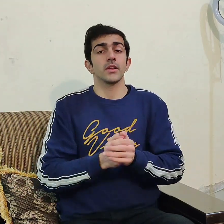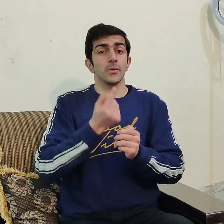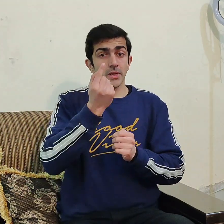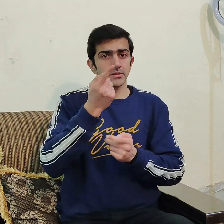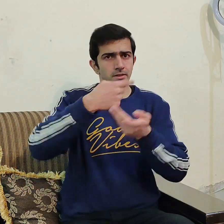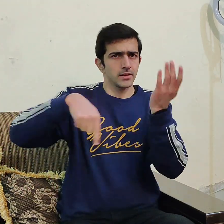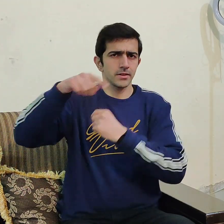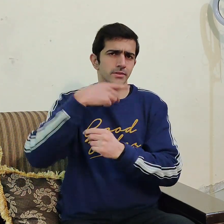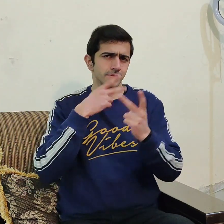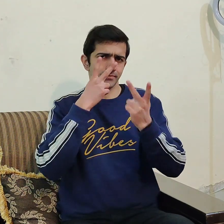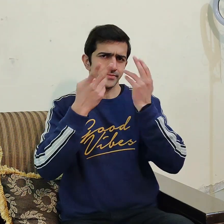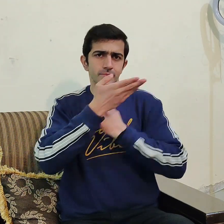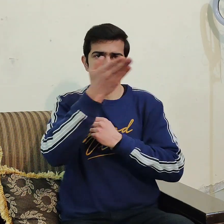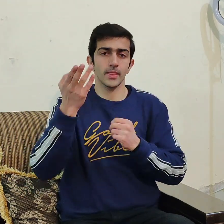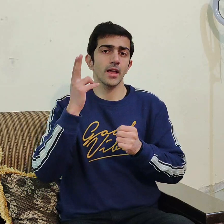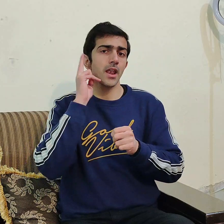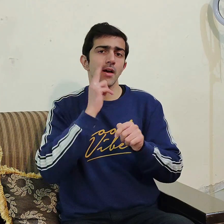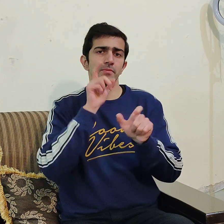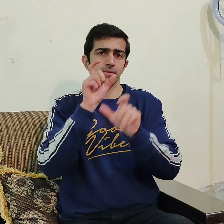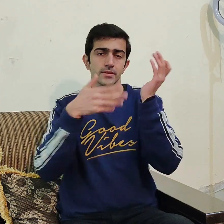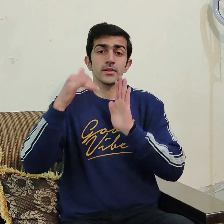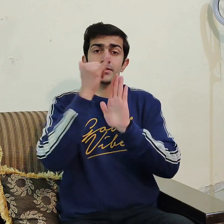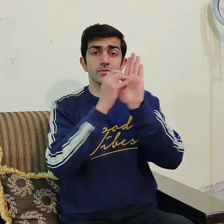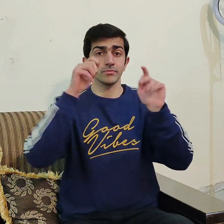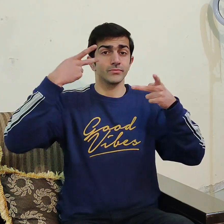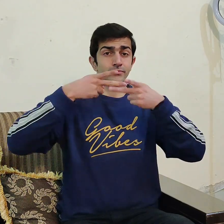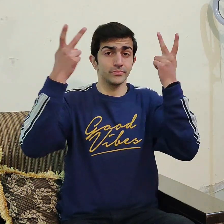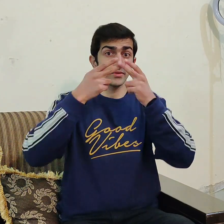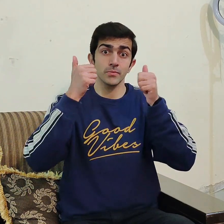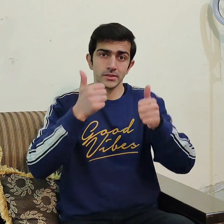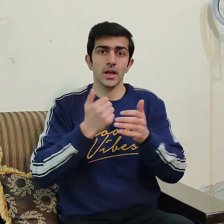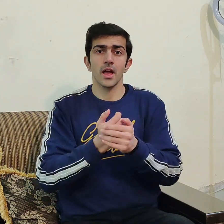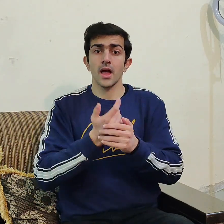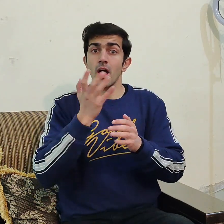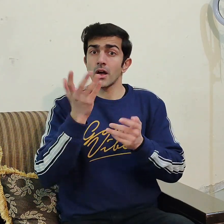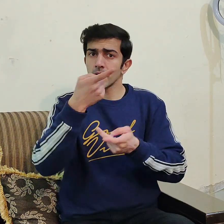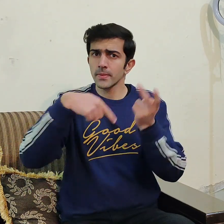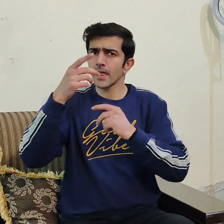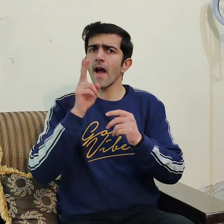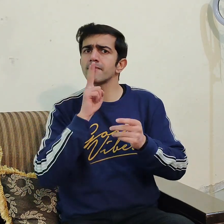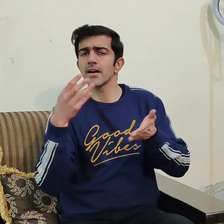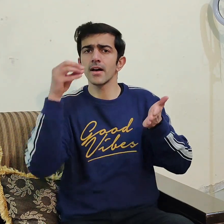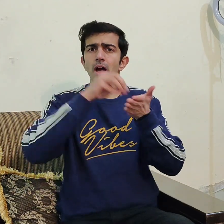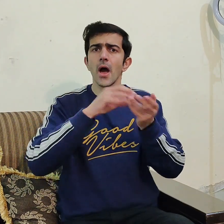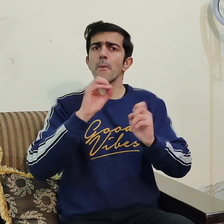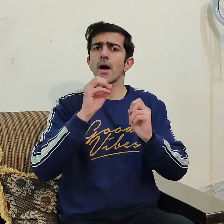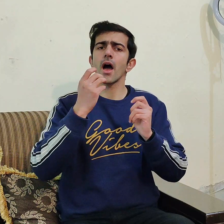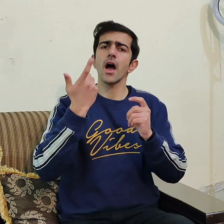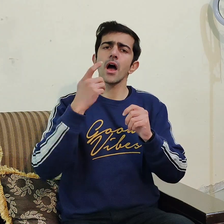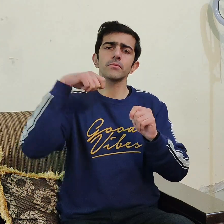सकता, तो इंक्लूसिव होना बहुत लाजमी है। और बहुत सारे डेफ लोग जो हैं वो सवाल करते हैं कि भाई वो जब YouTube